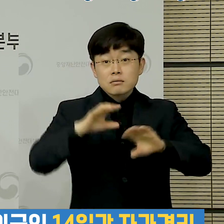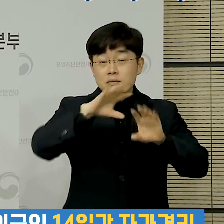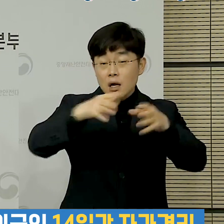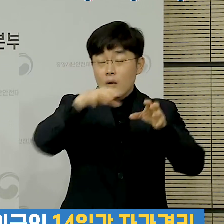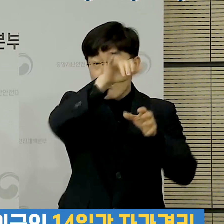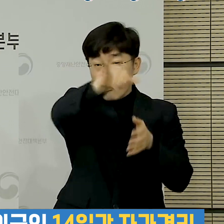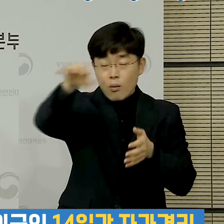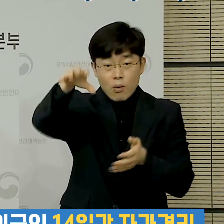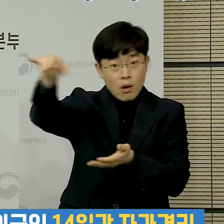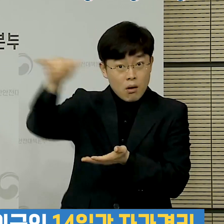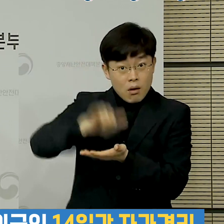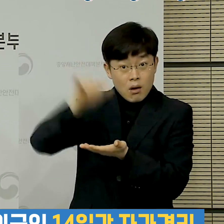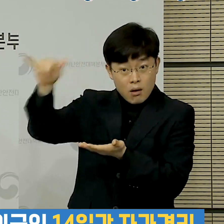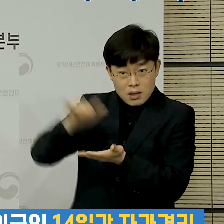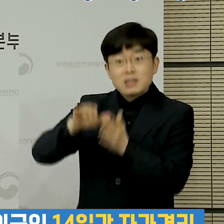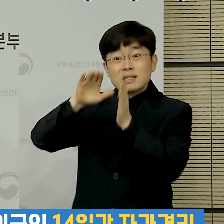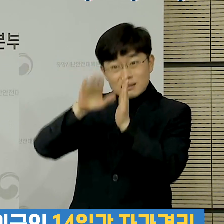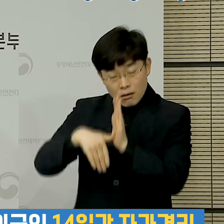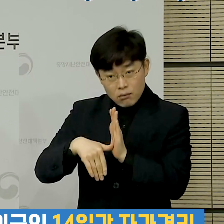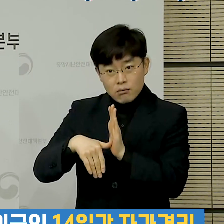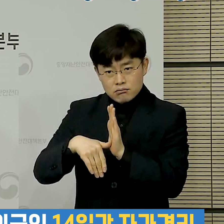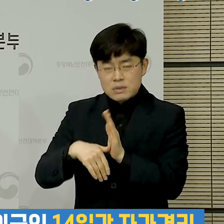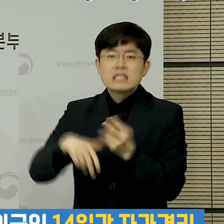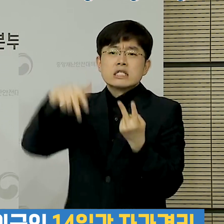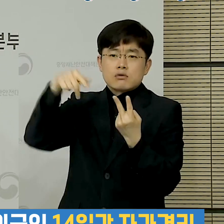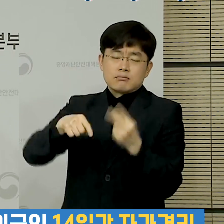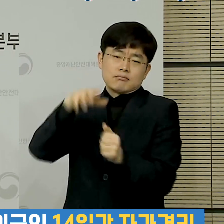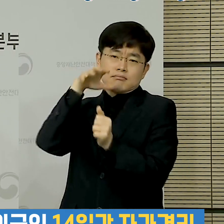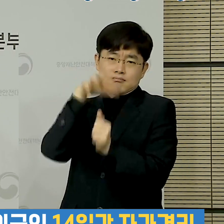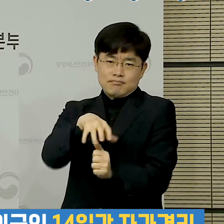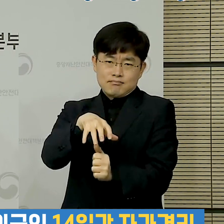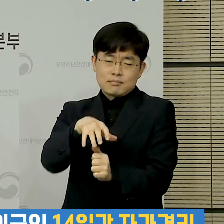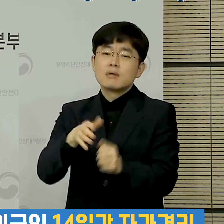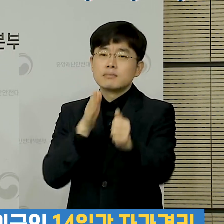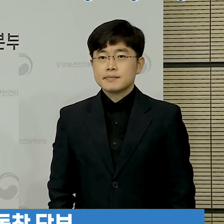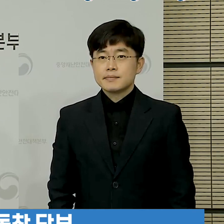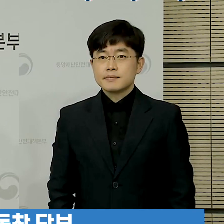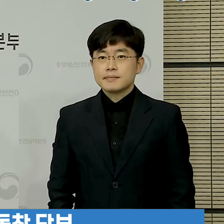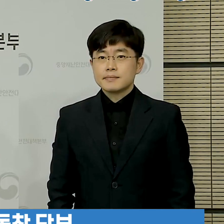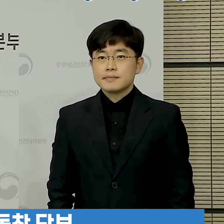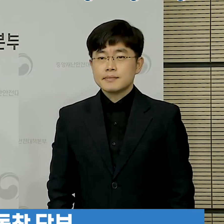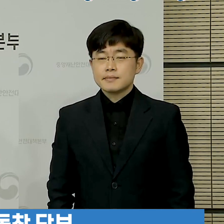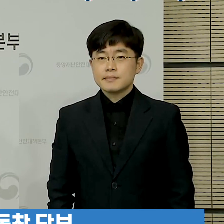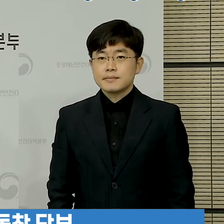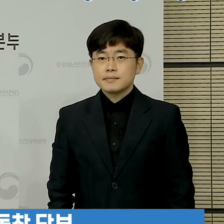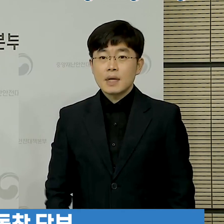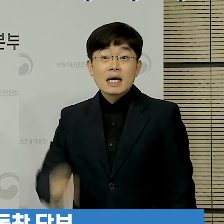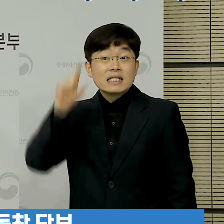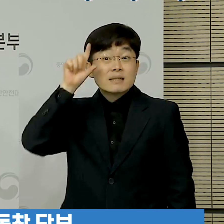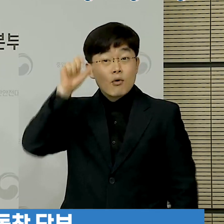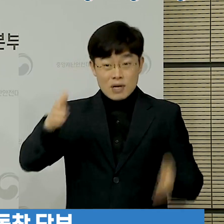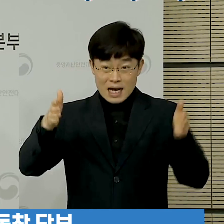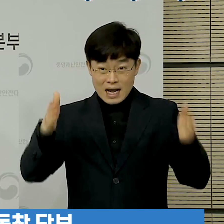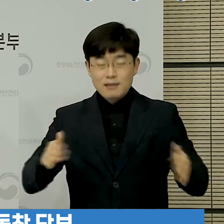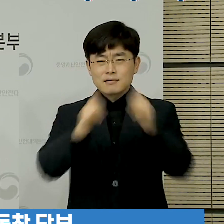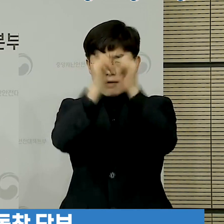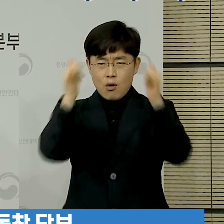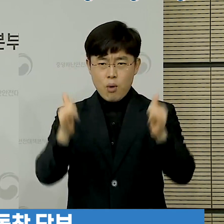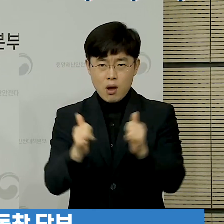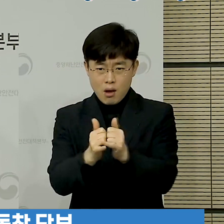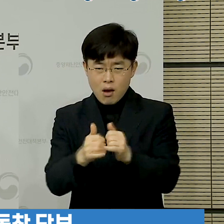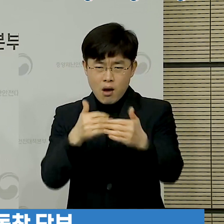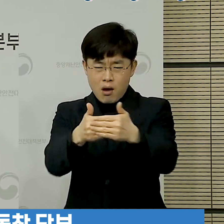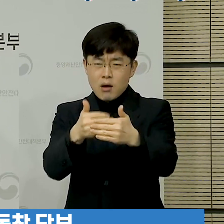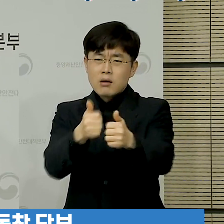입국하신 분들도 2주간 자가격리를 강력하게 권고드립니다. 보름간의 강화된 사회적